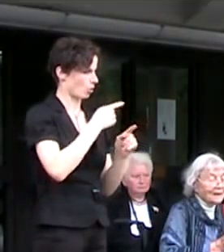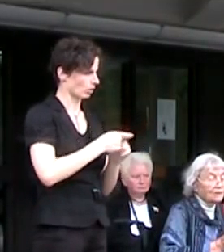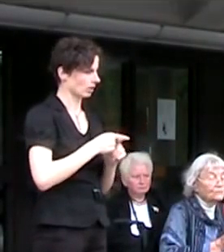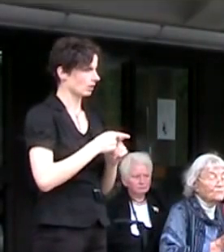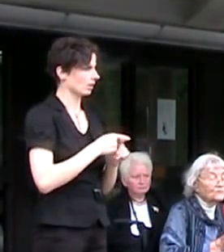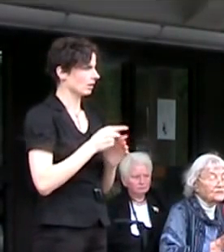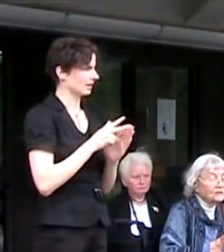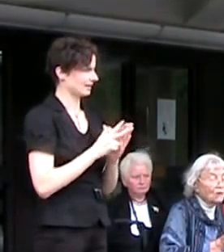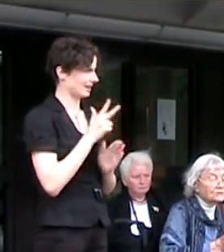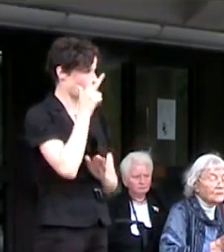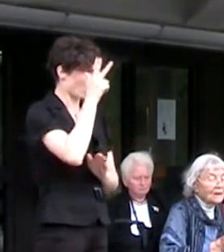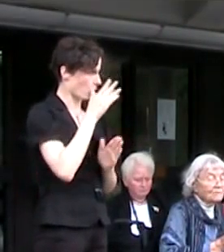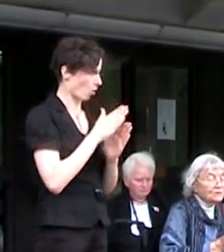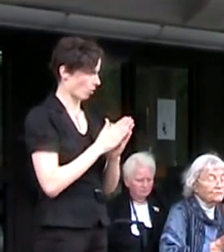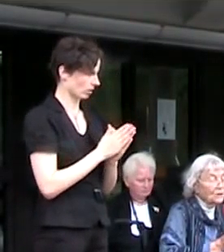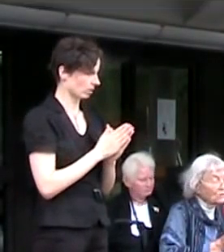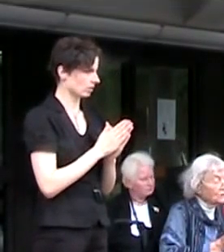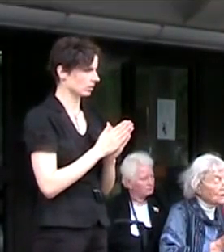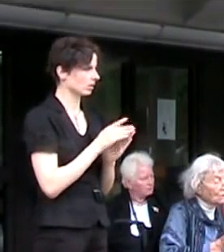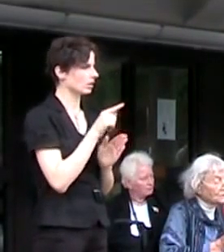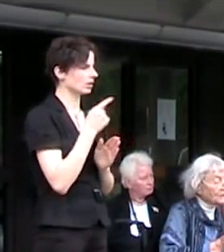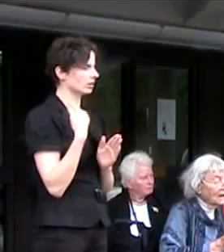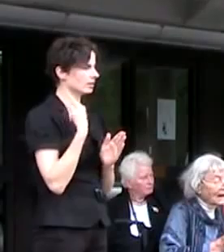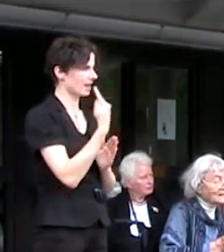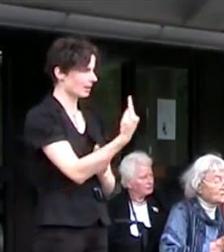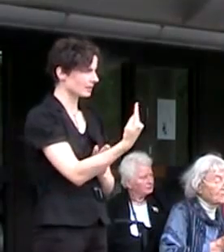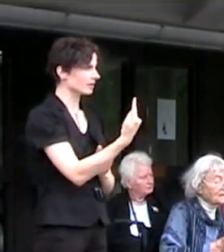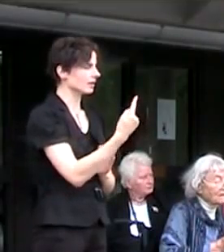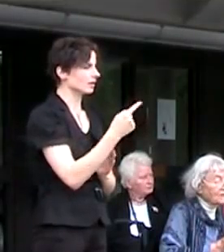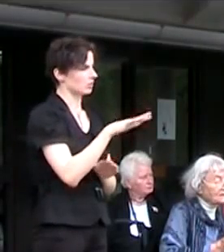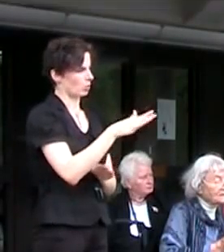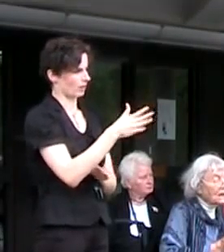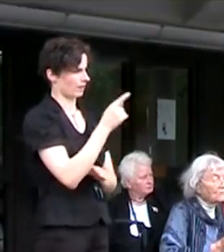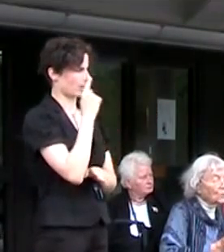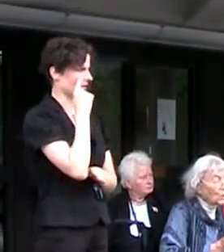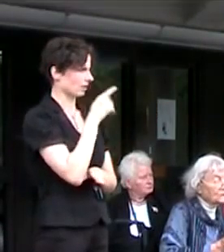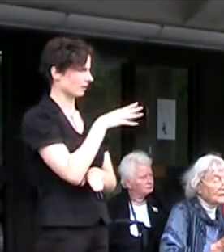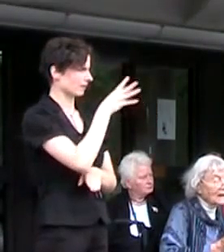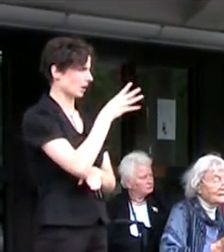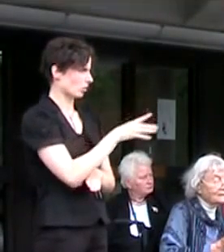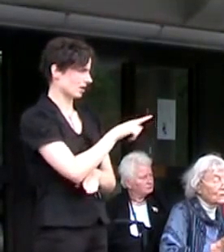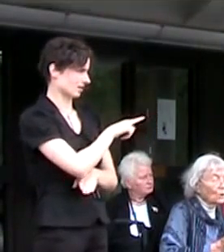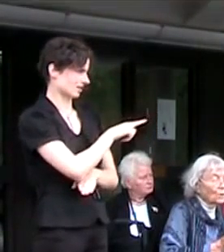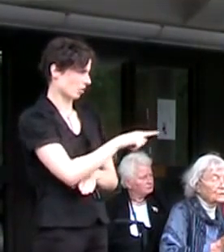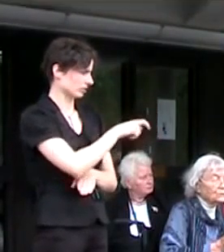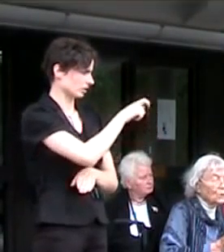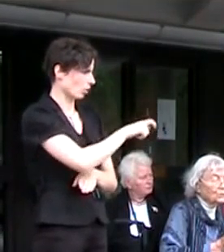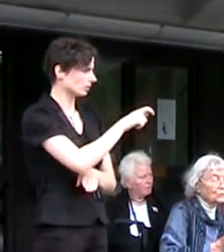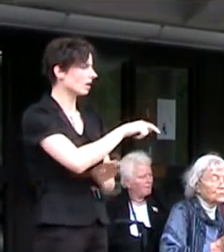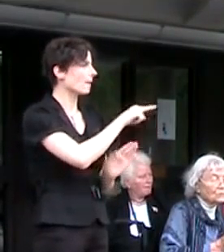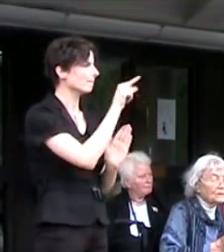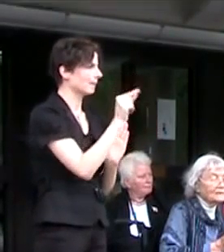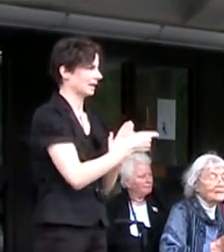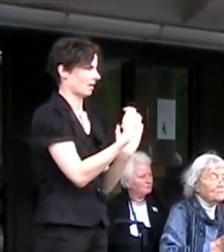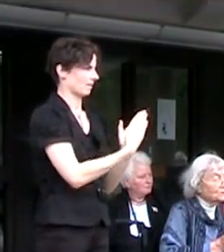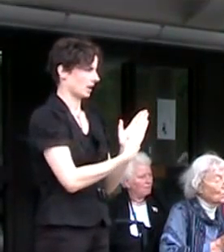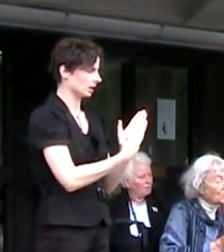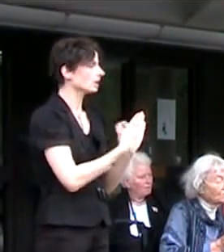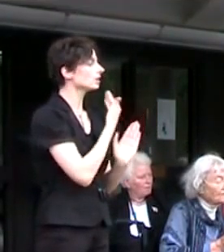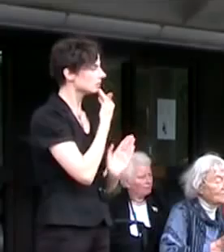an 350.000 bis 400.000 als minderwertig beurteilten und die Tötung